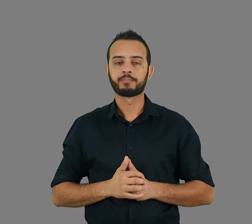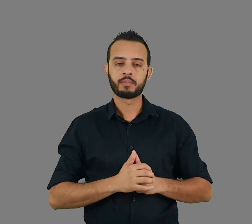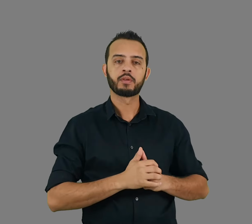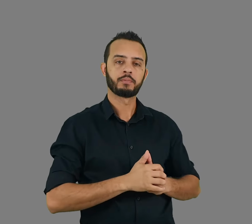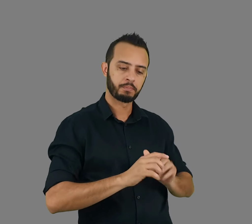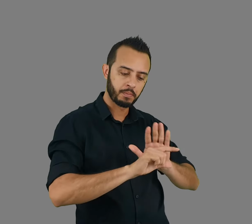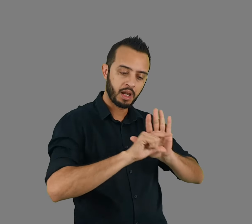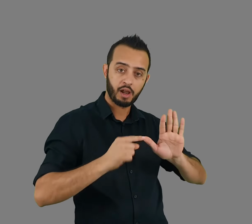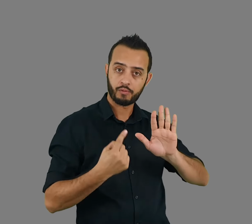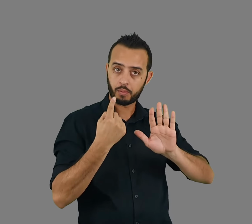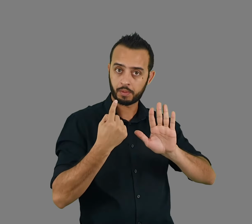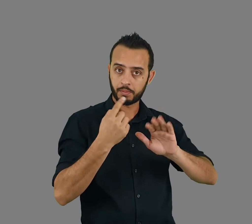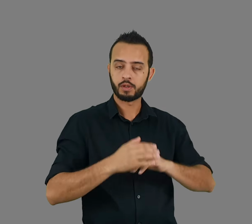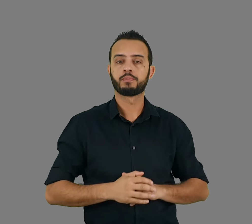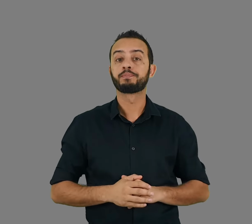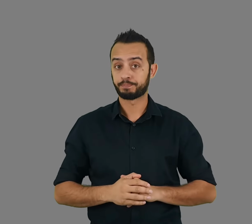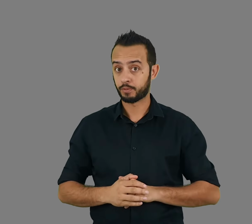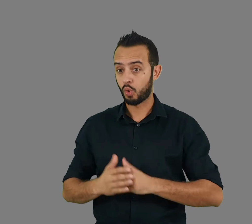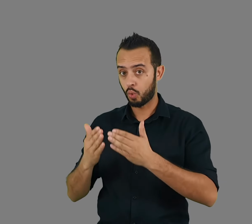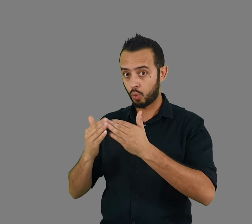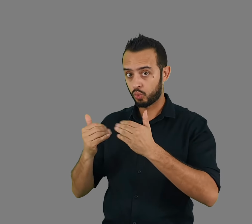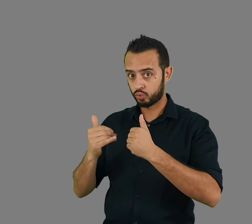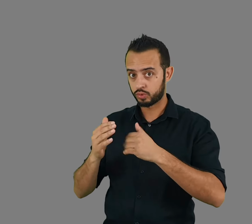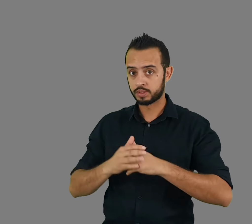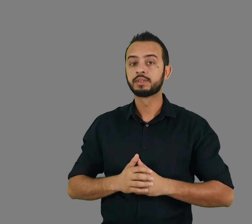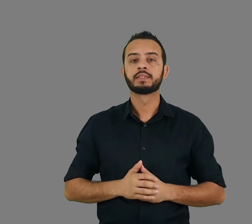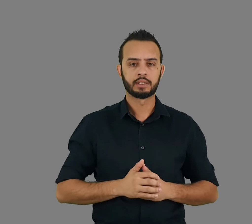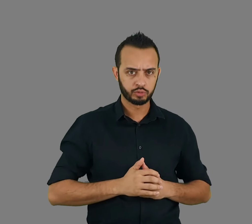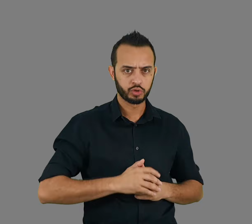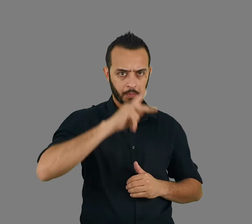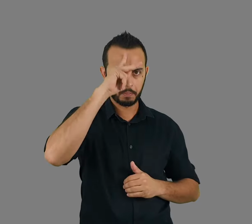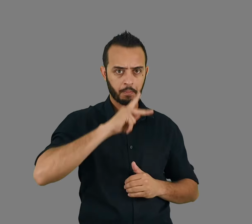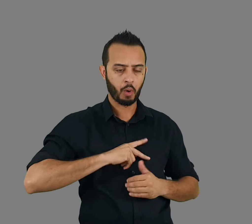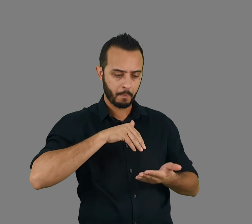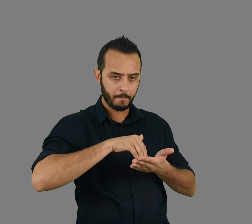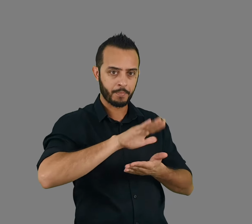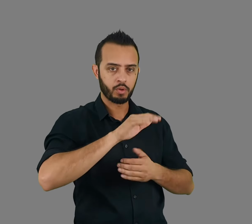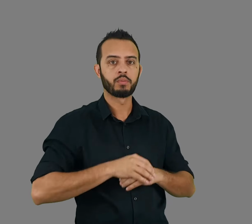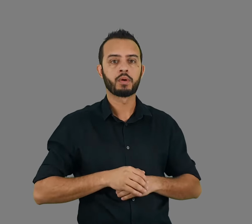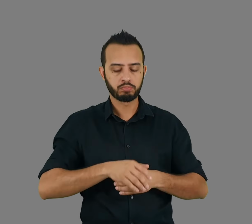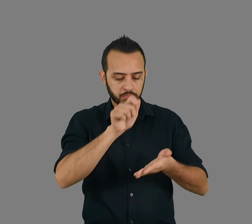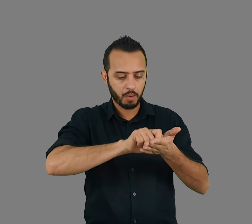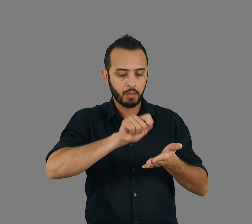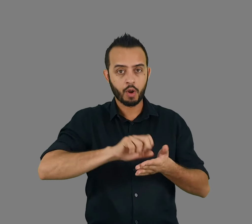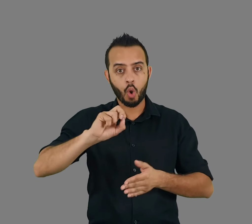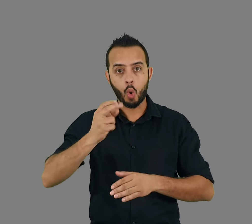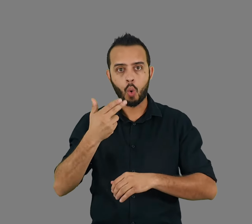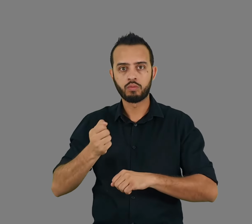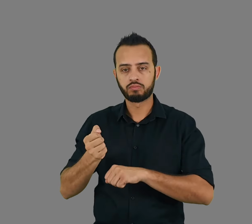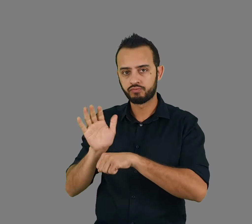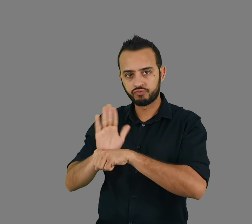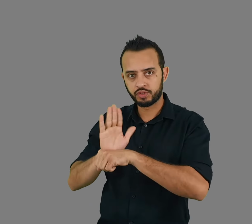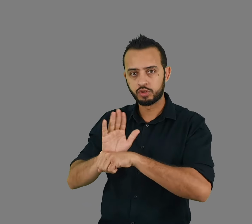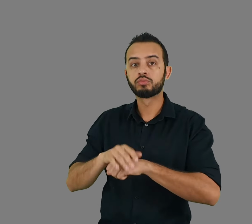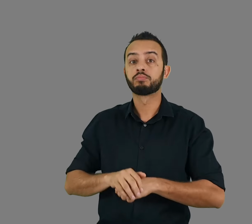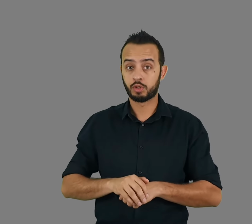O pedido de renúncia se dará por escrito ou vídeo, devendo ser protocolado na Secretaria da